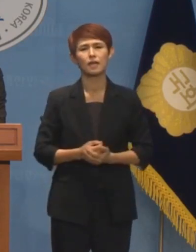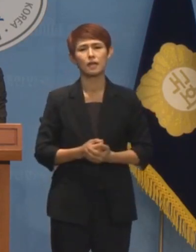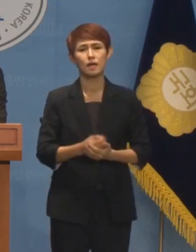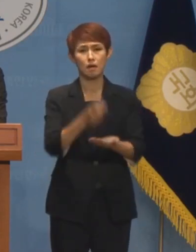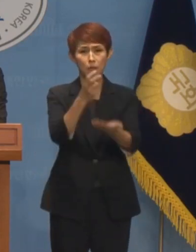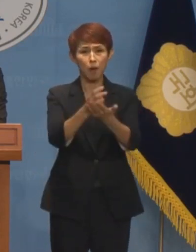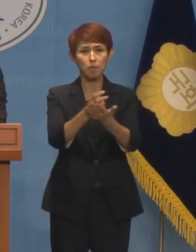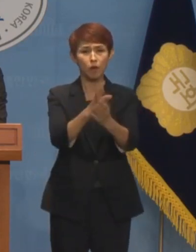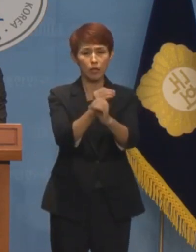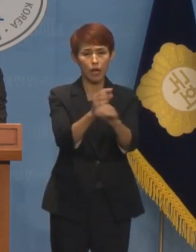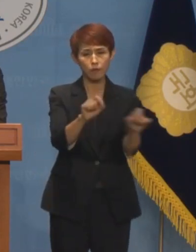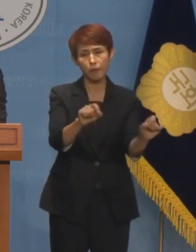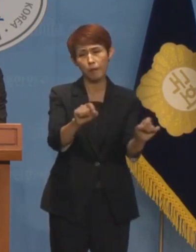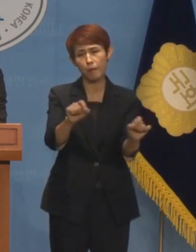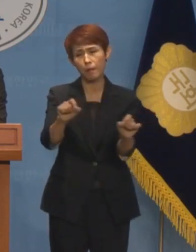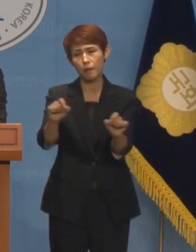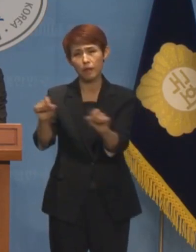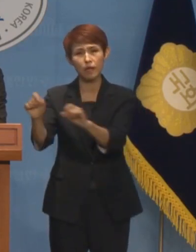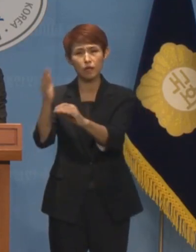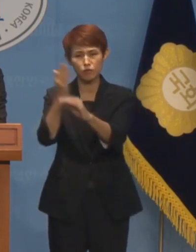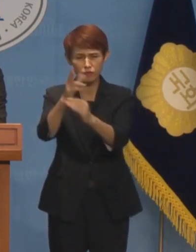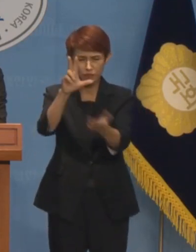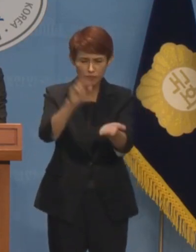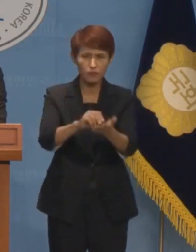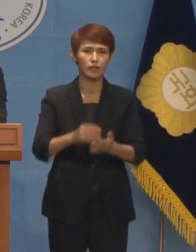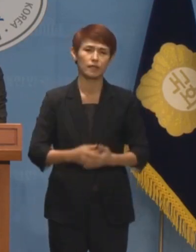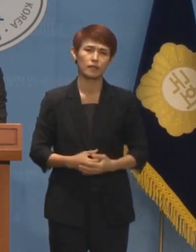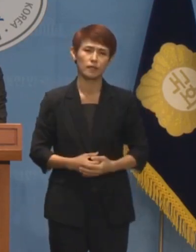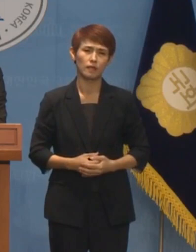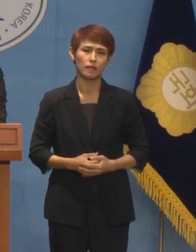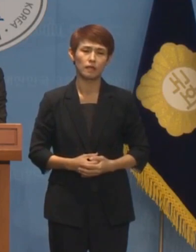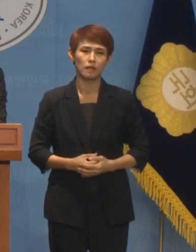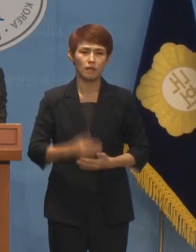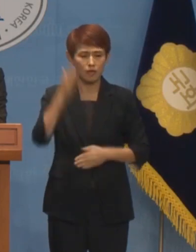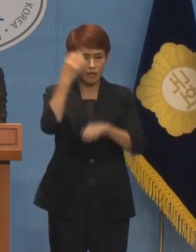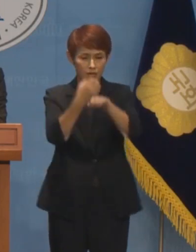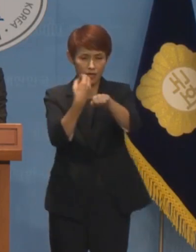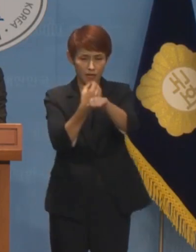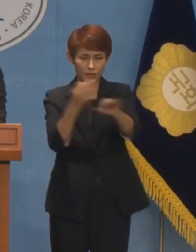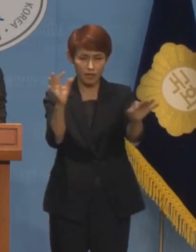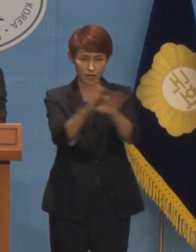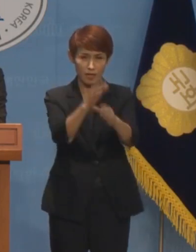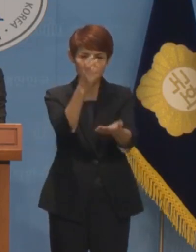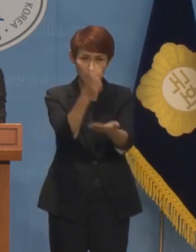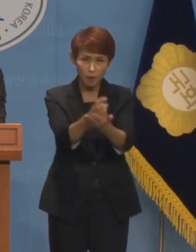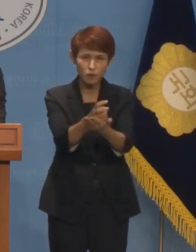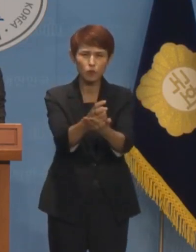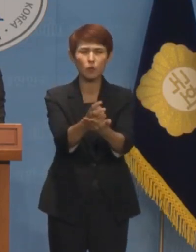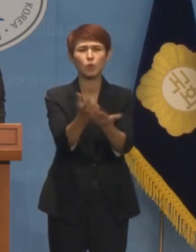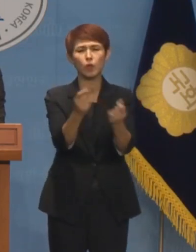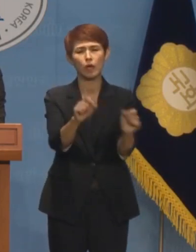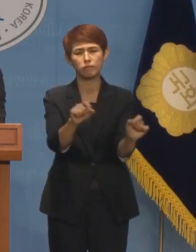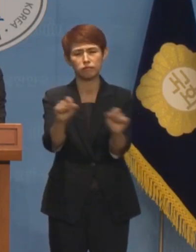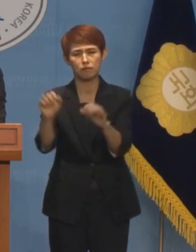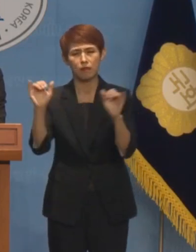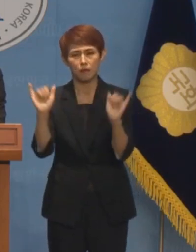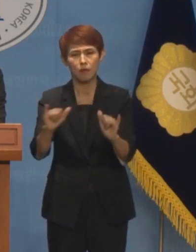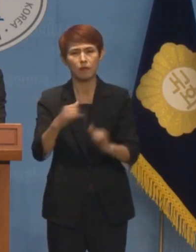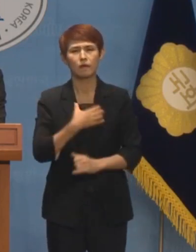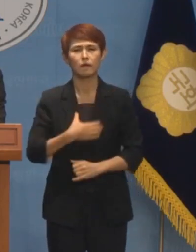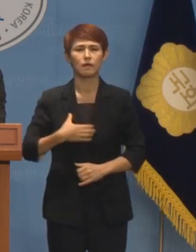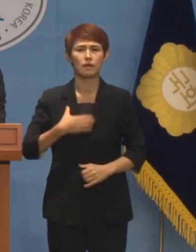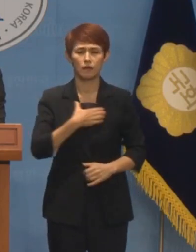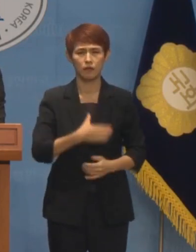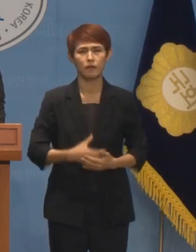시한을 넘긴 채 방치하고 있는 것을 생각하면 탄소 중립법도 같은 운명이 되지는 않을까